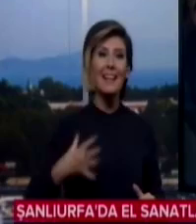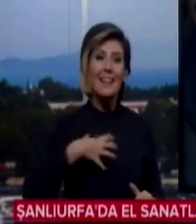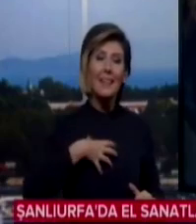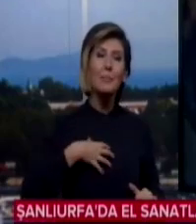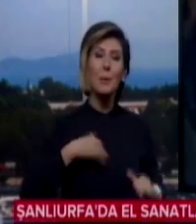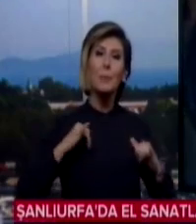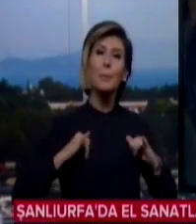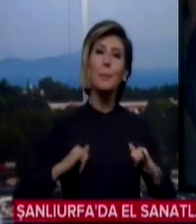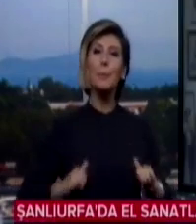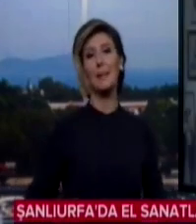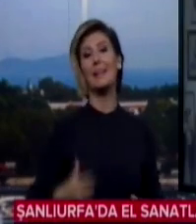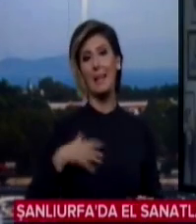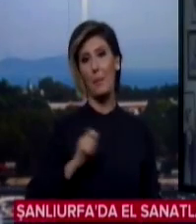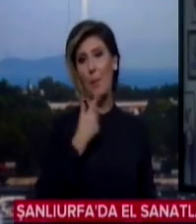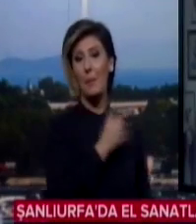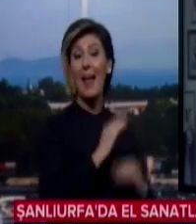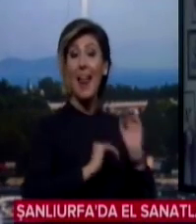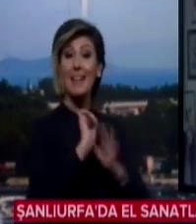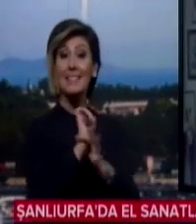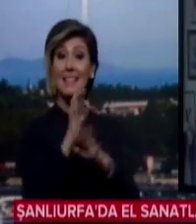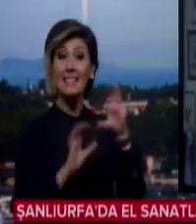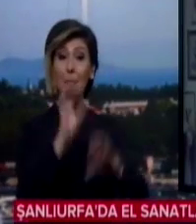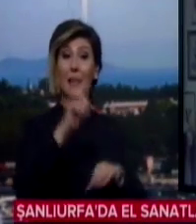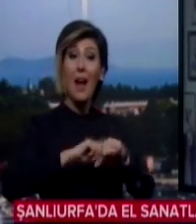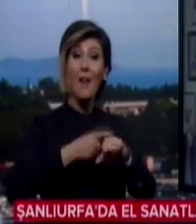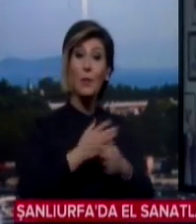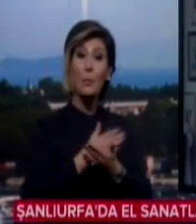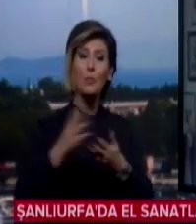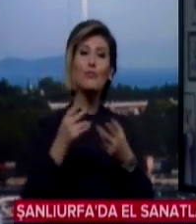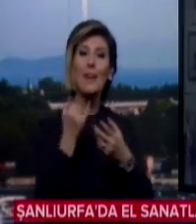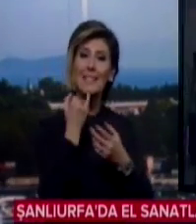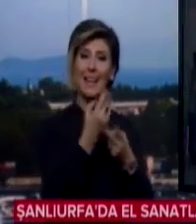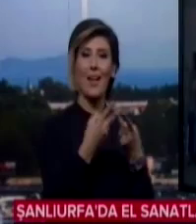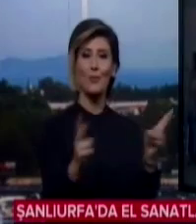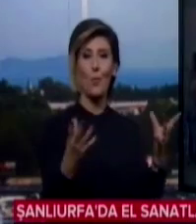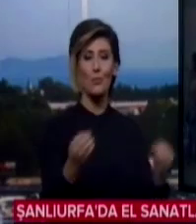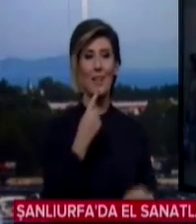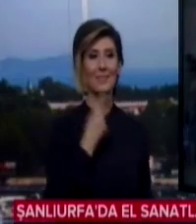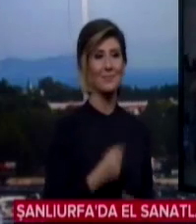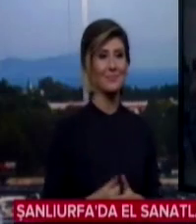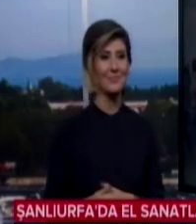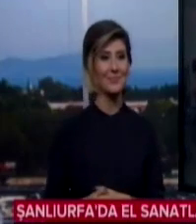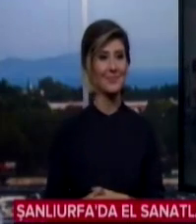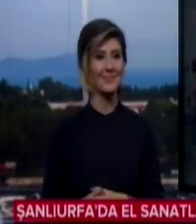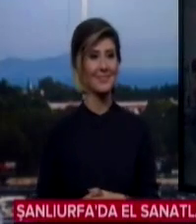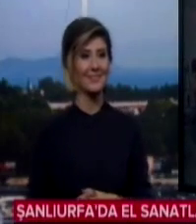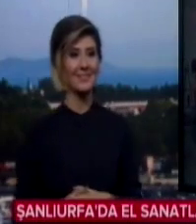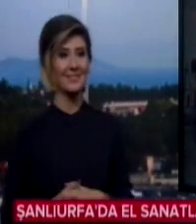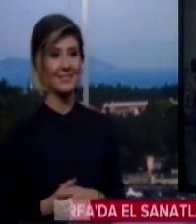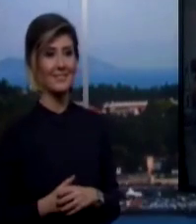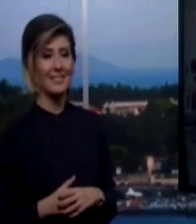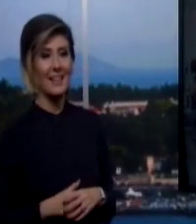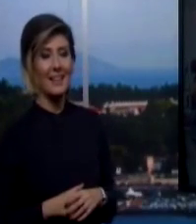Huzurlu hissediyor insan kendisini. El sanatları sergisi bir hafta boyunca ziyarete açık olacak.